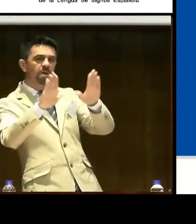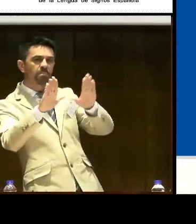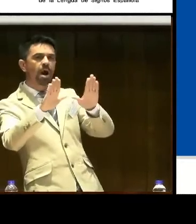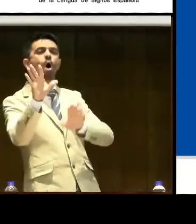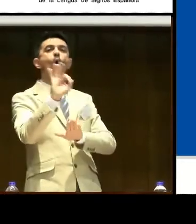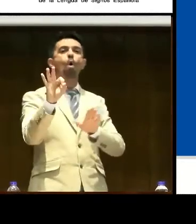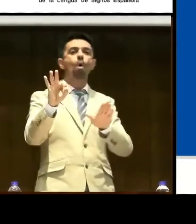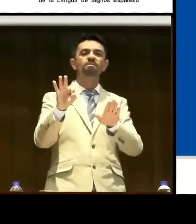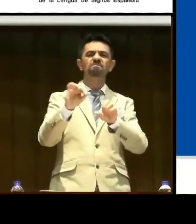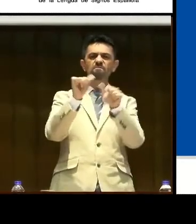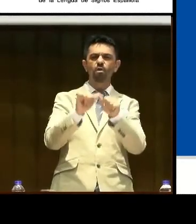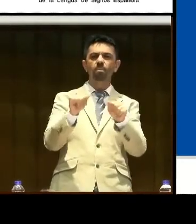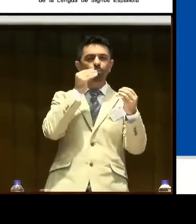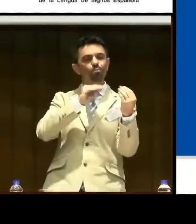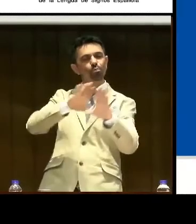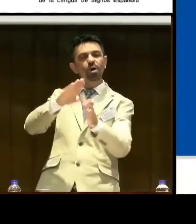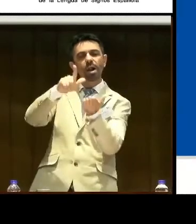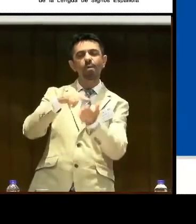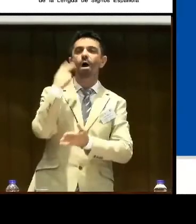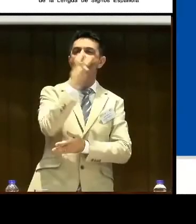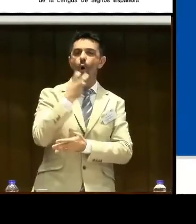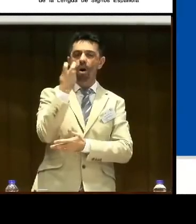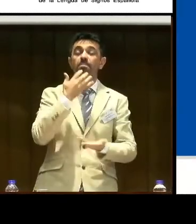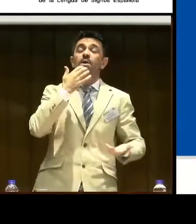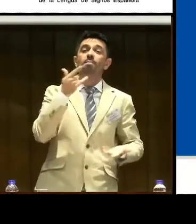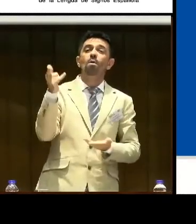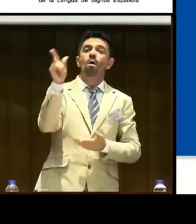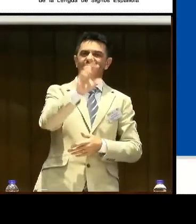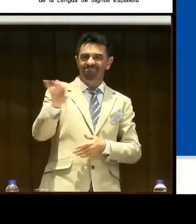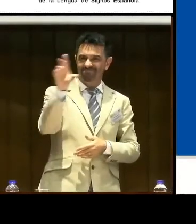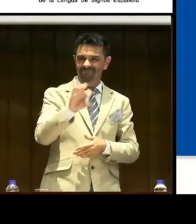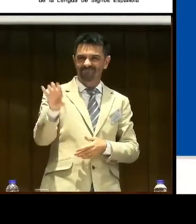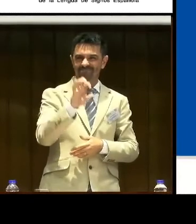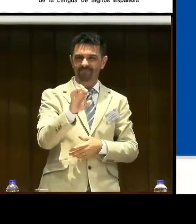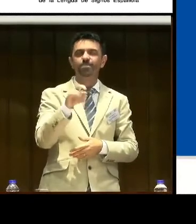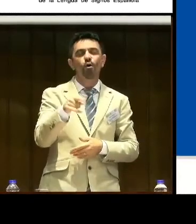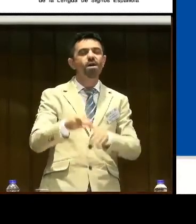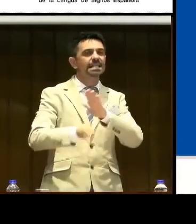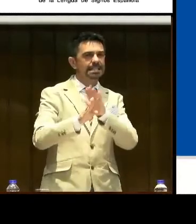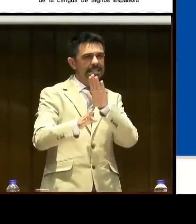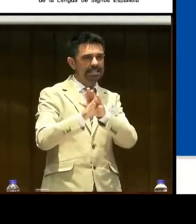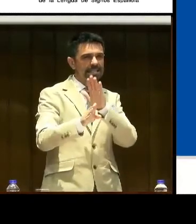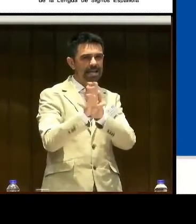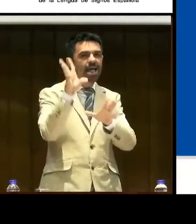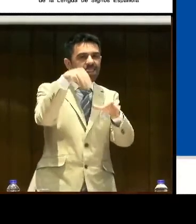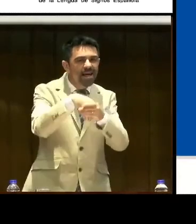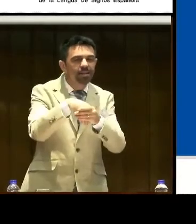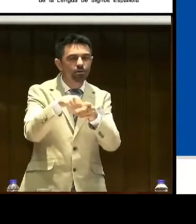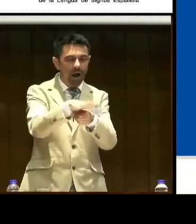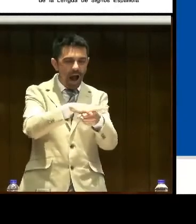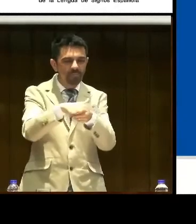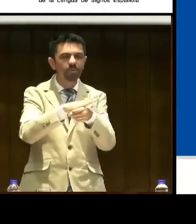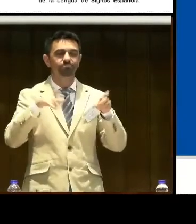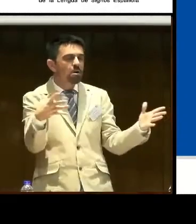o basados en formas sustitutivas. El alfabeto manual, que aún domina la enseñanza del alumnado sordo.